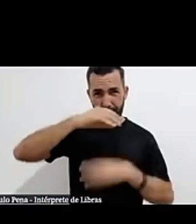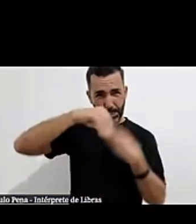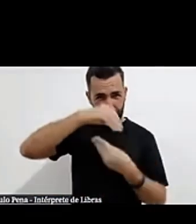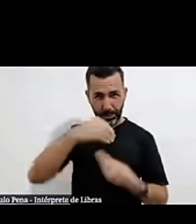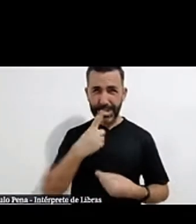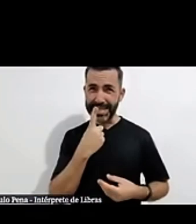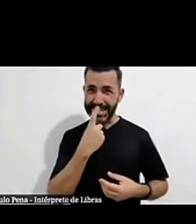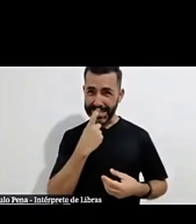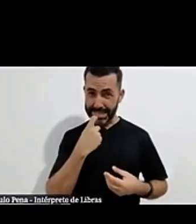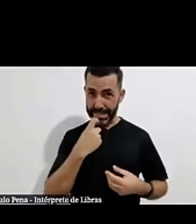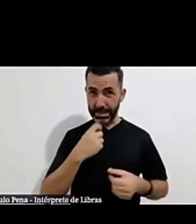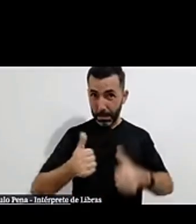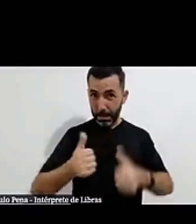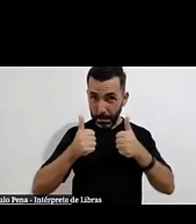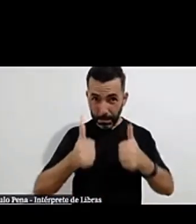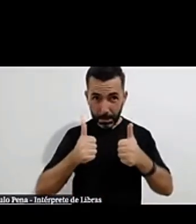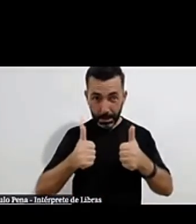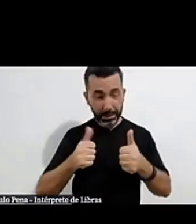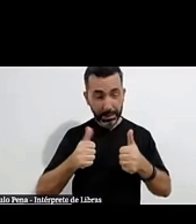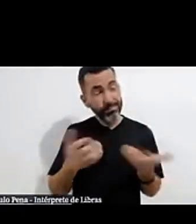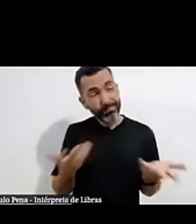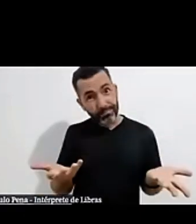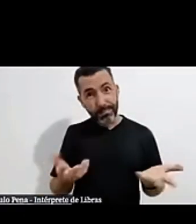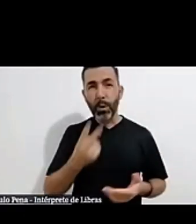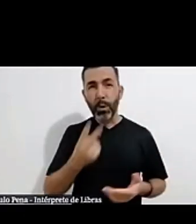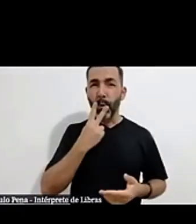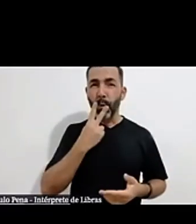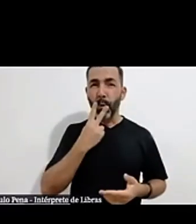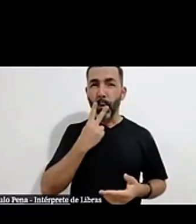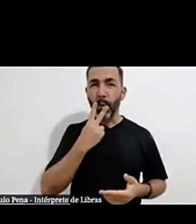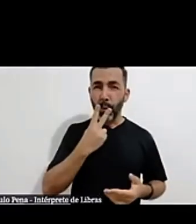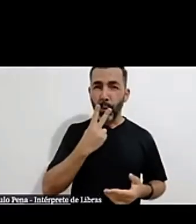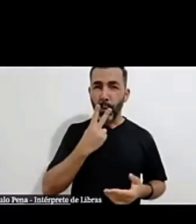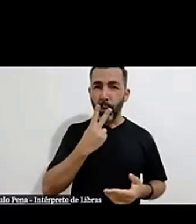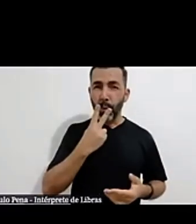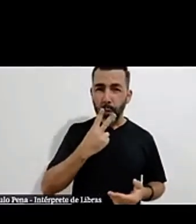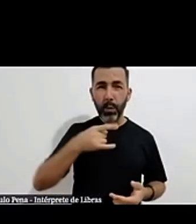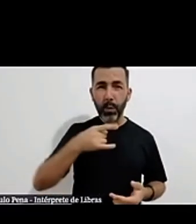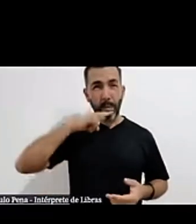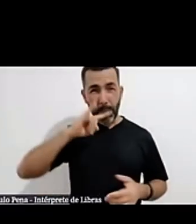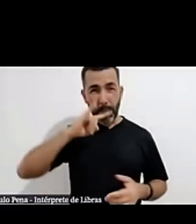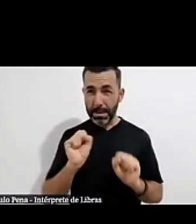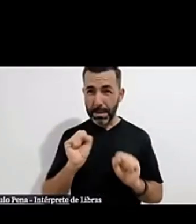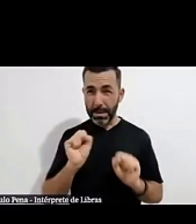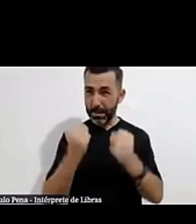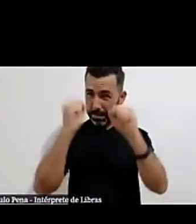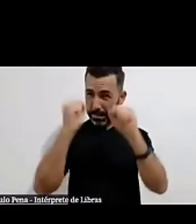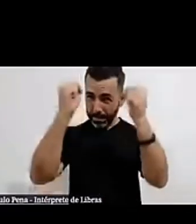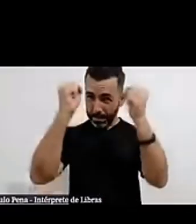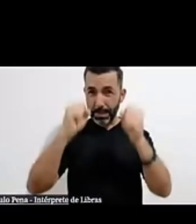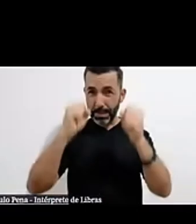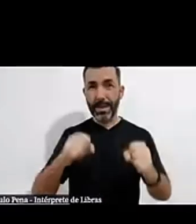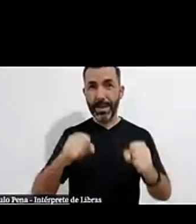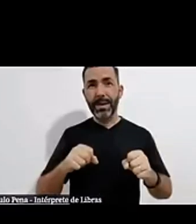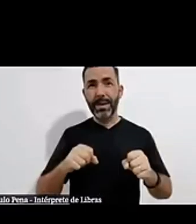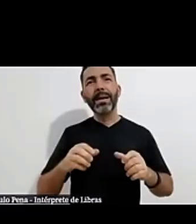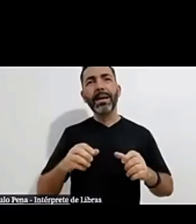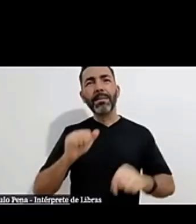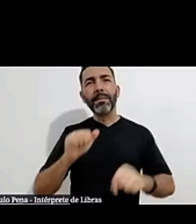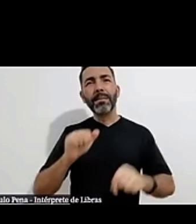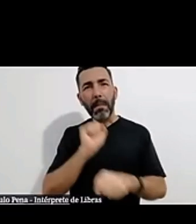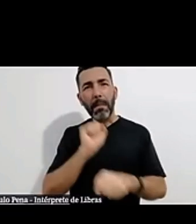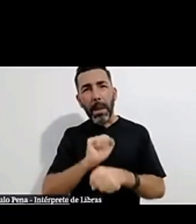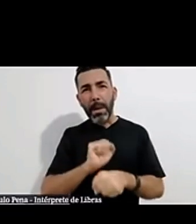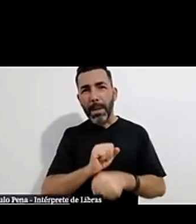sangue. Quem bebe, quem fuma, né? Quem se estressa, quem é sedentário, tá certo? Então, é preciso estar